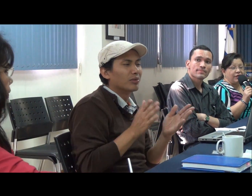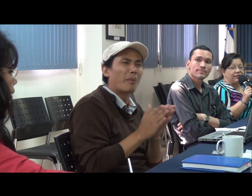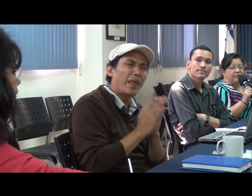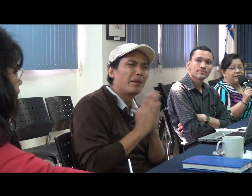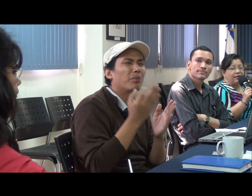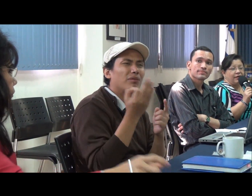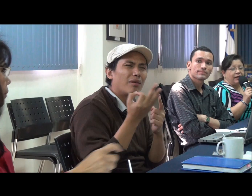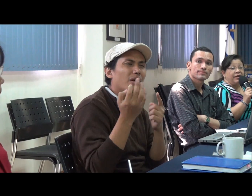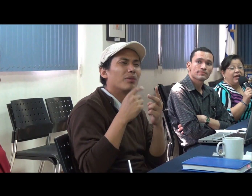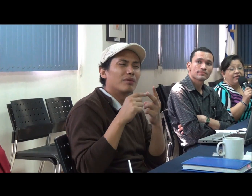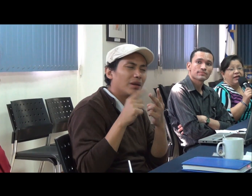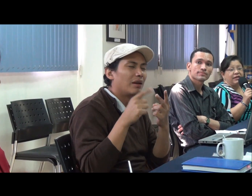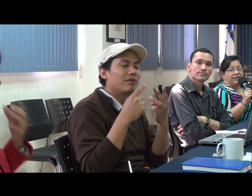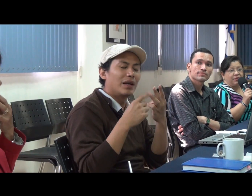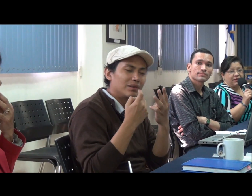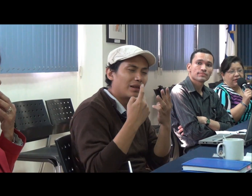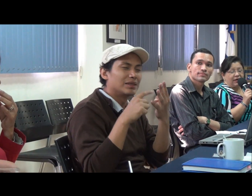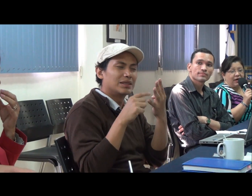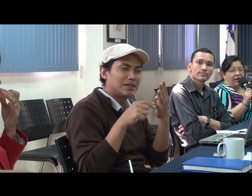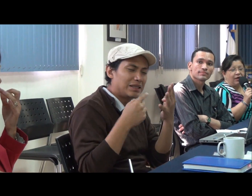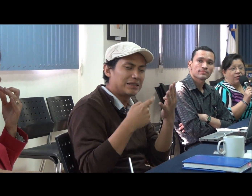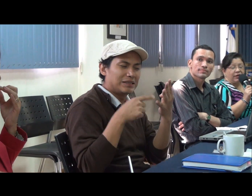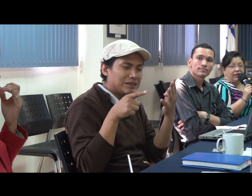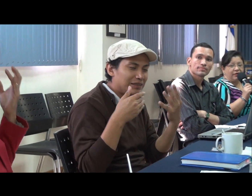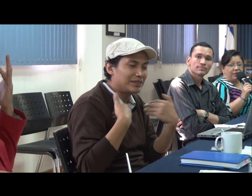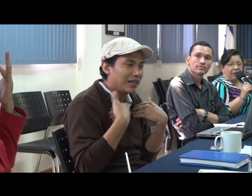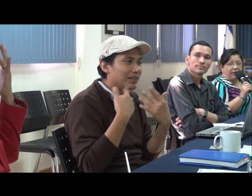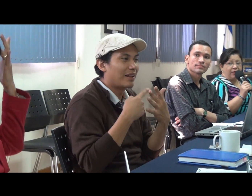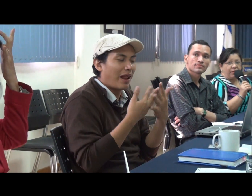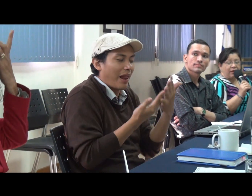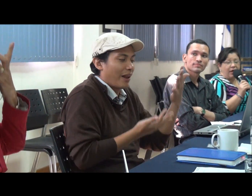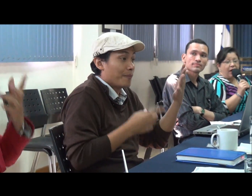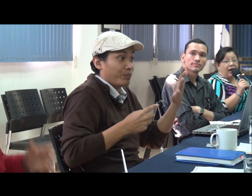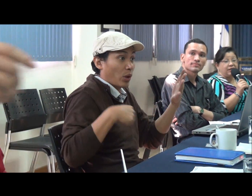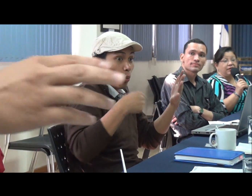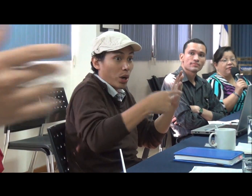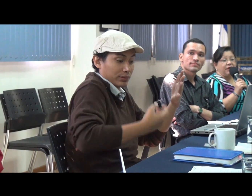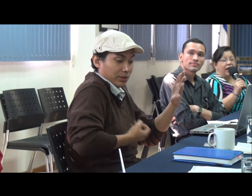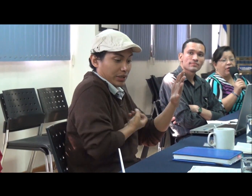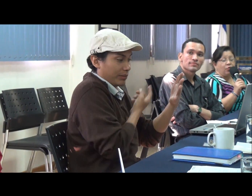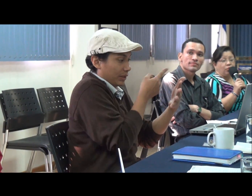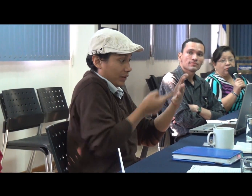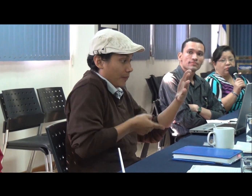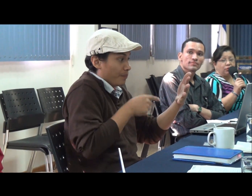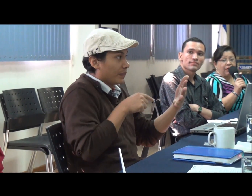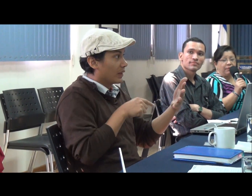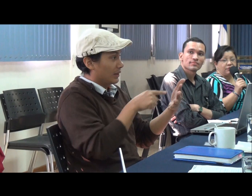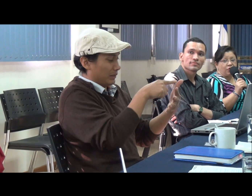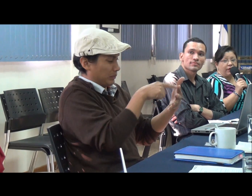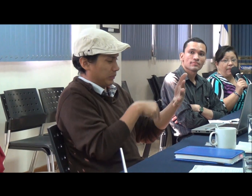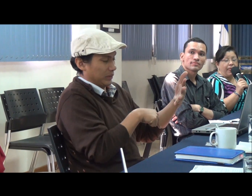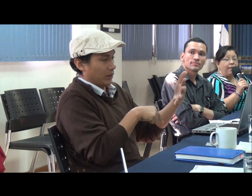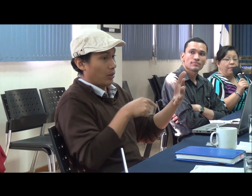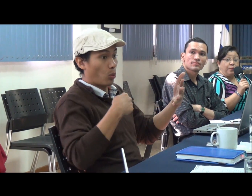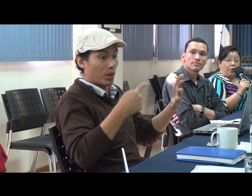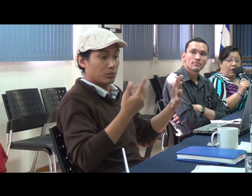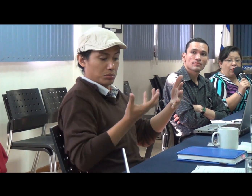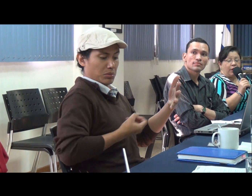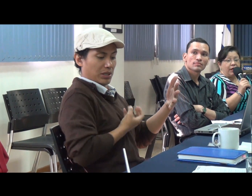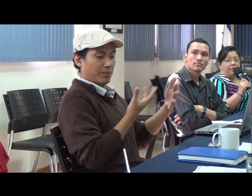situaciones débiles que se presentan a la hora de interpretar, ¿verdad? Al certificar una persona por el